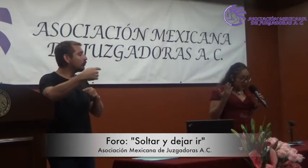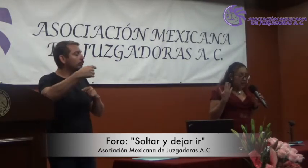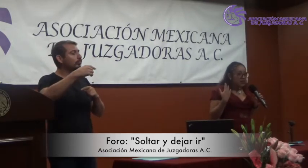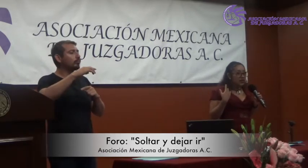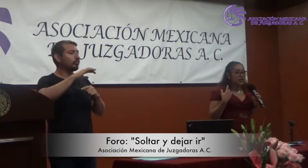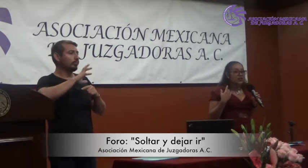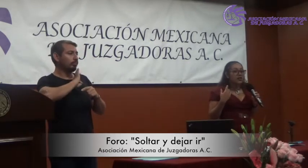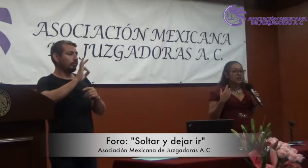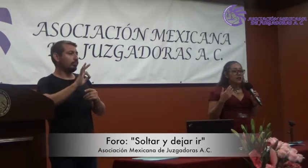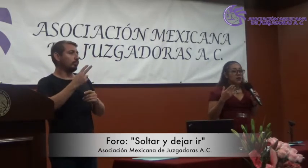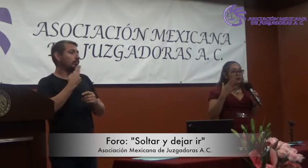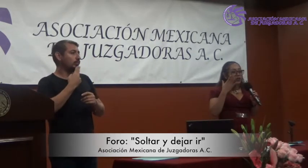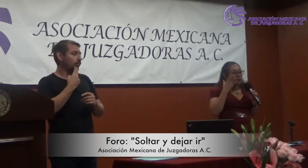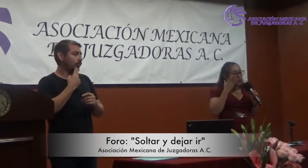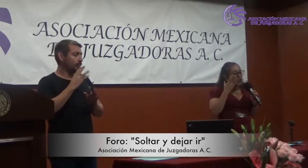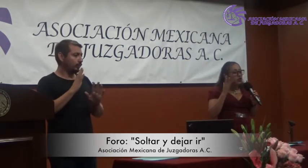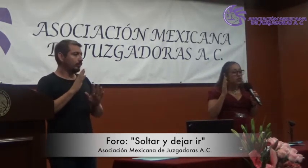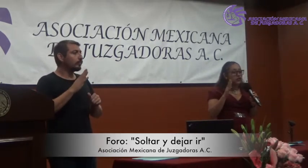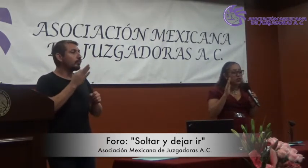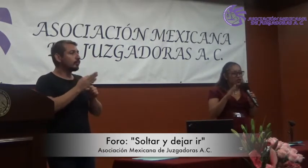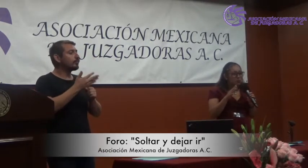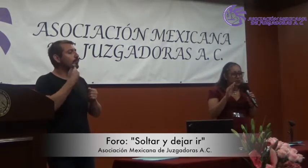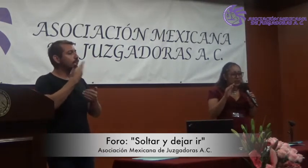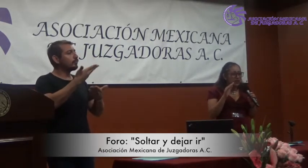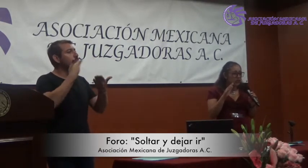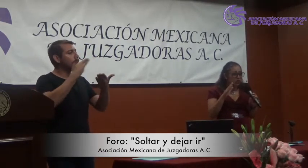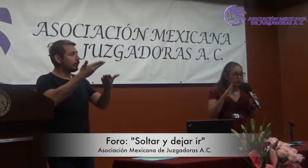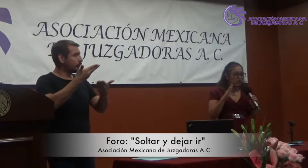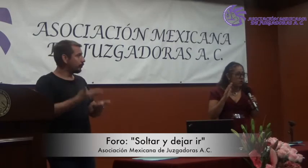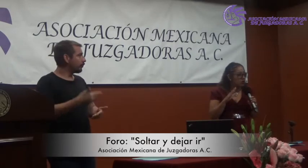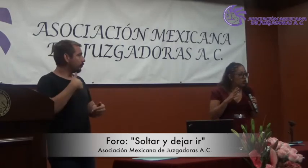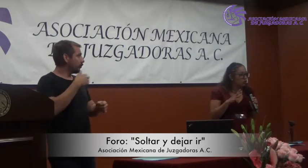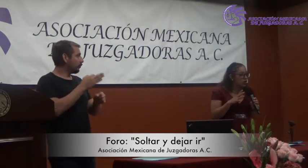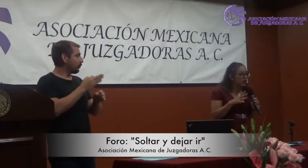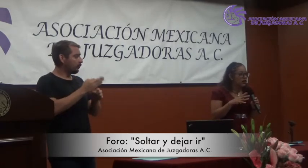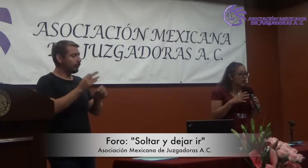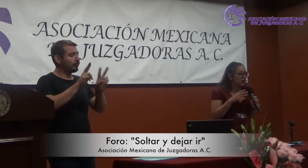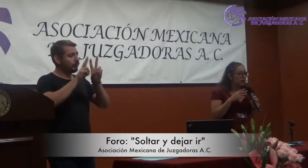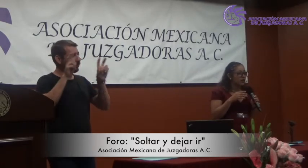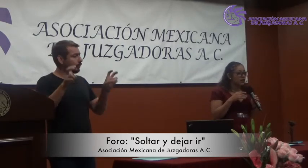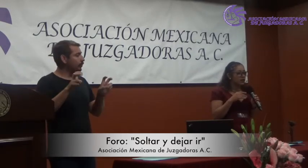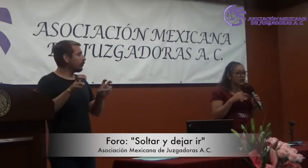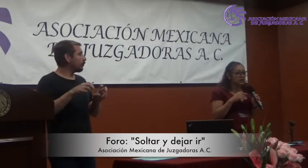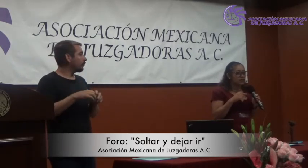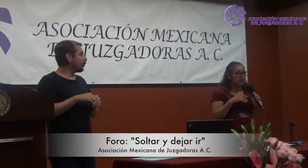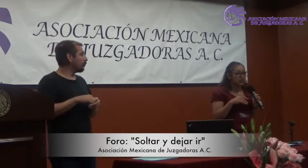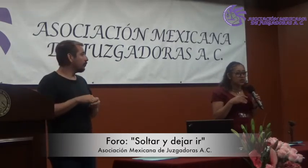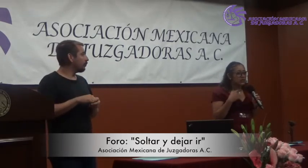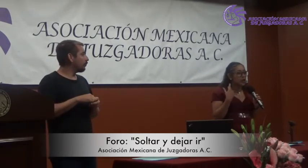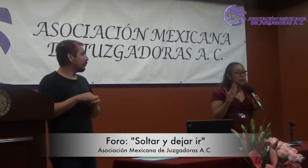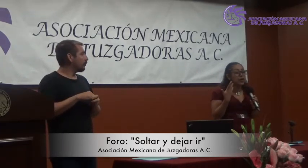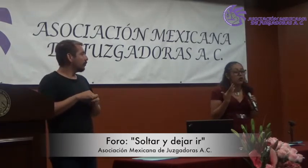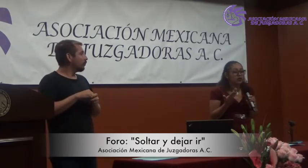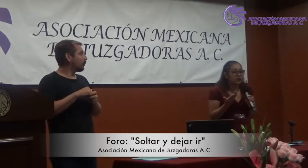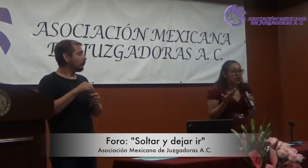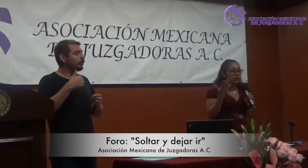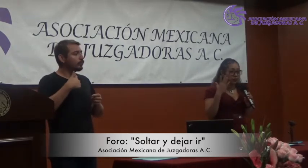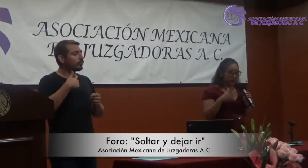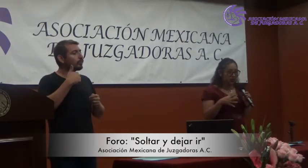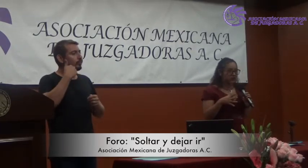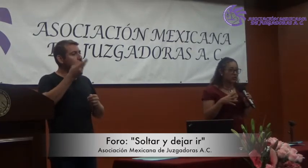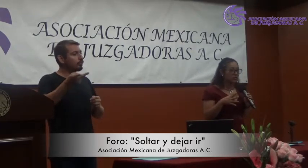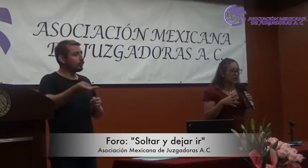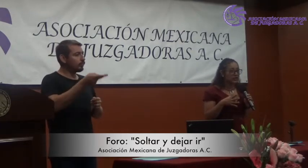bienvenidos y vamos a comenzar con esto. Quiero empezar yo, como era la intención inicial, preguntando